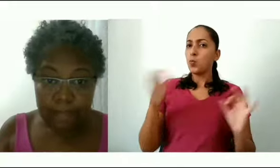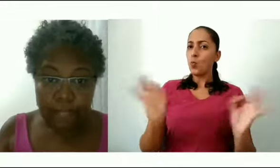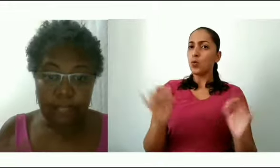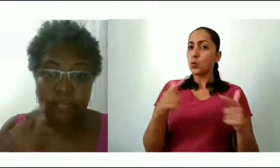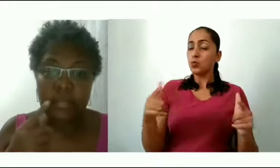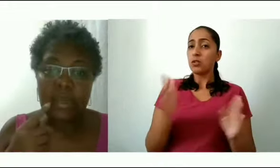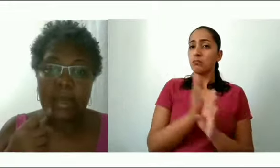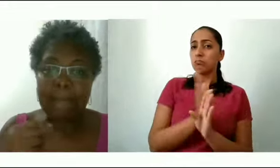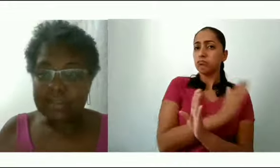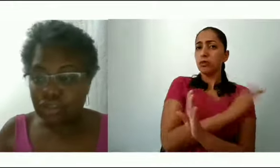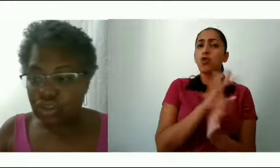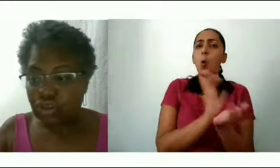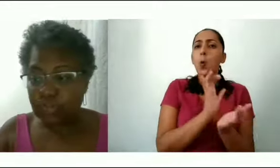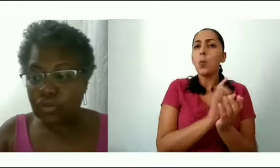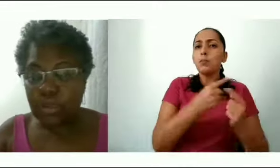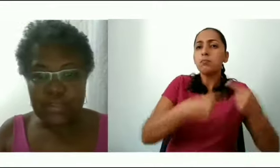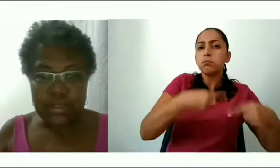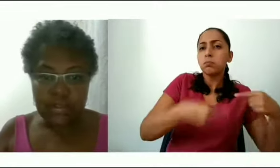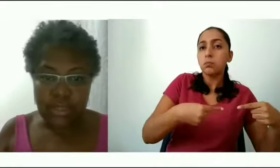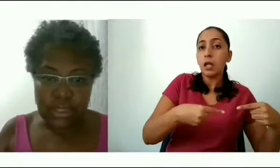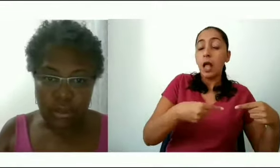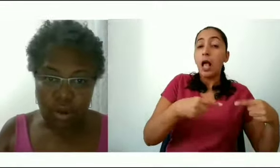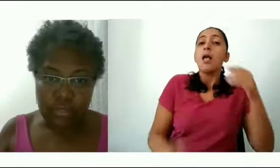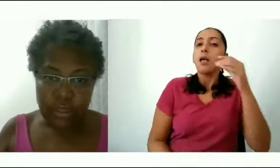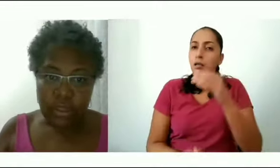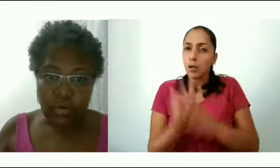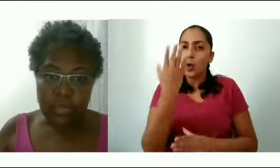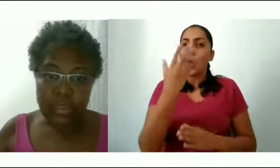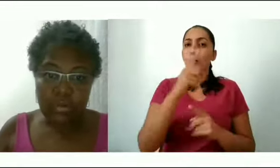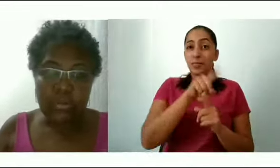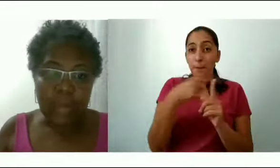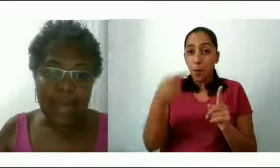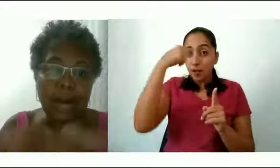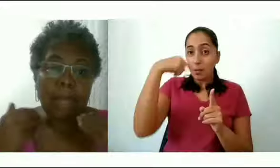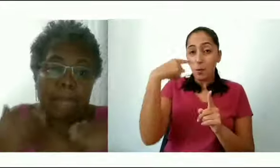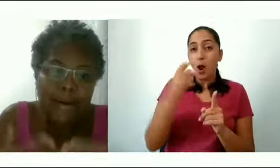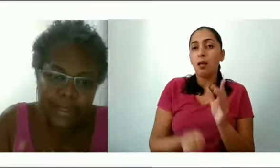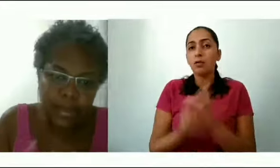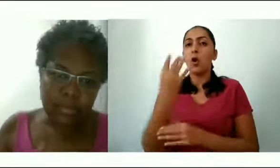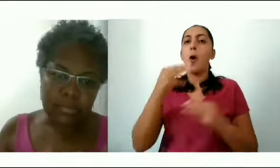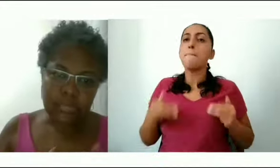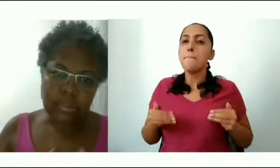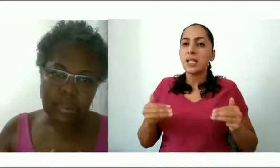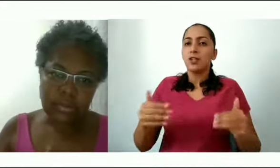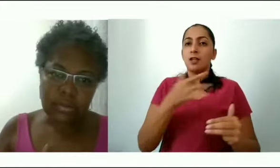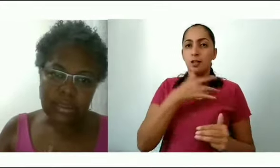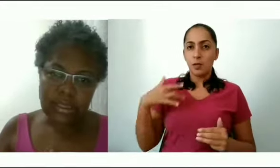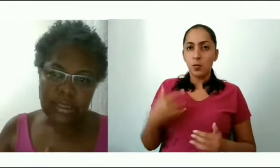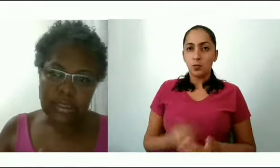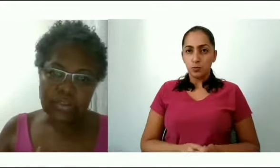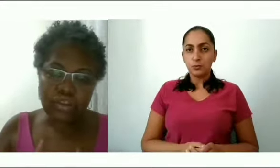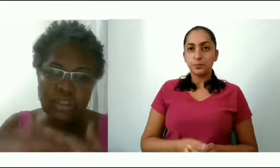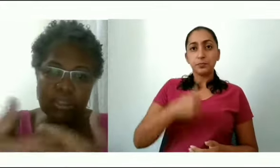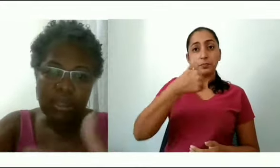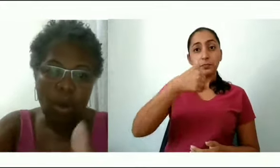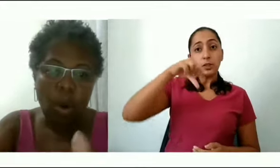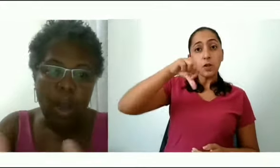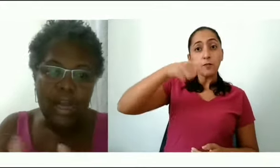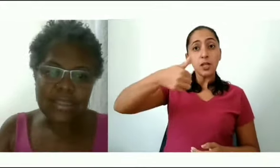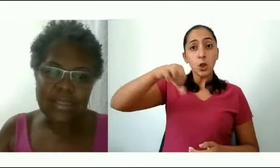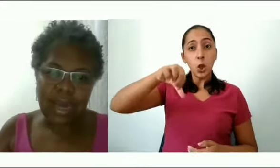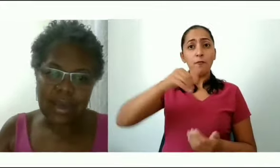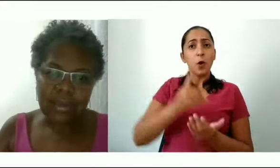E, a partir de 1919, começou-se uma campanha, de